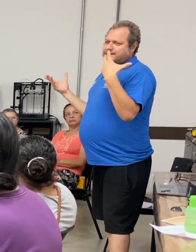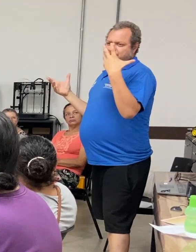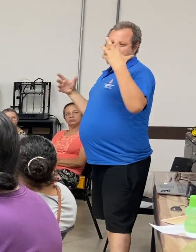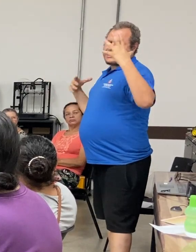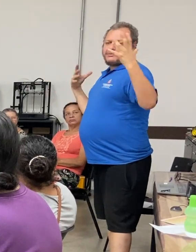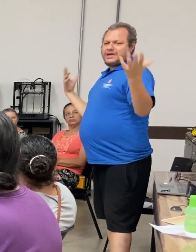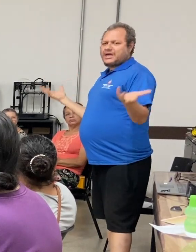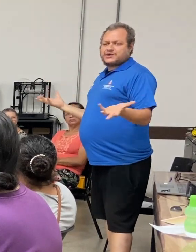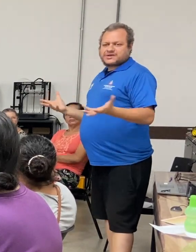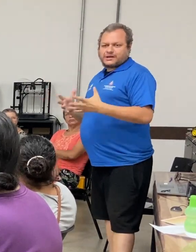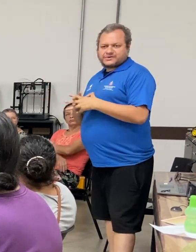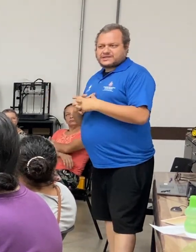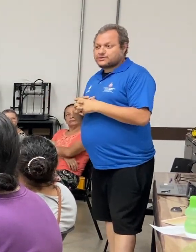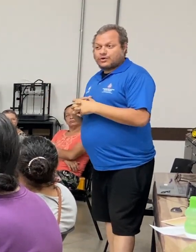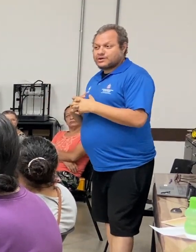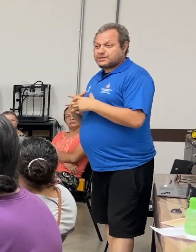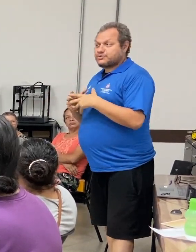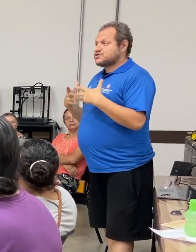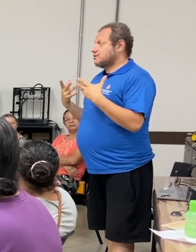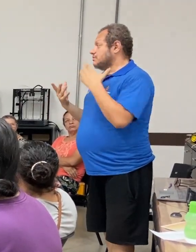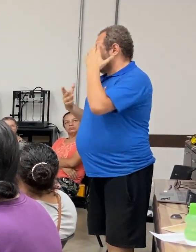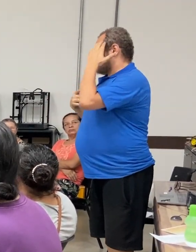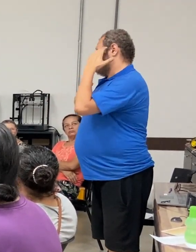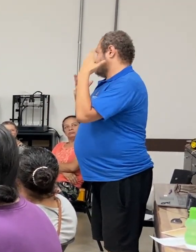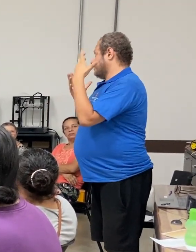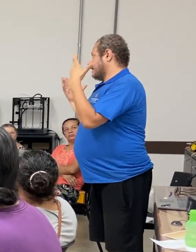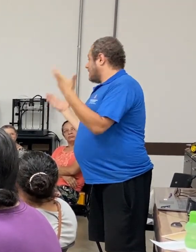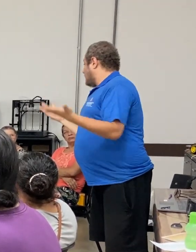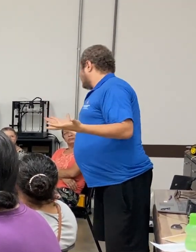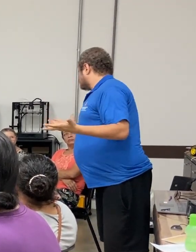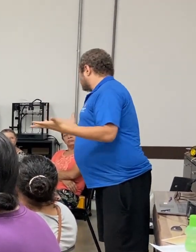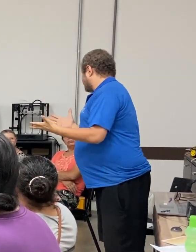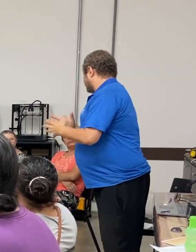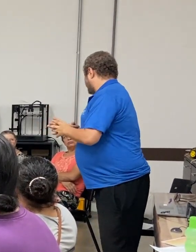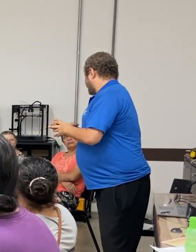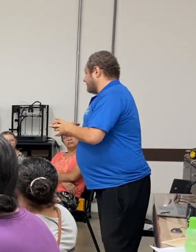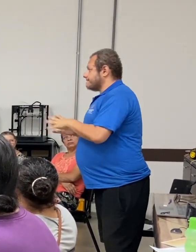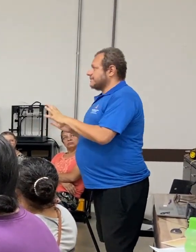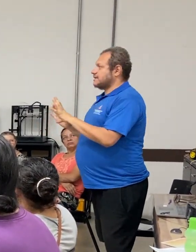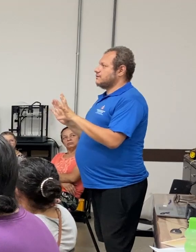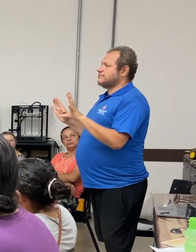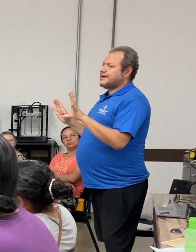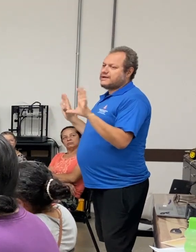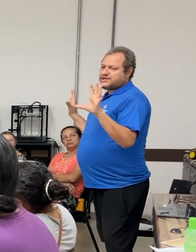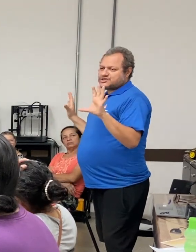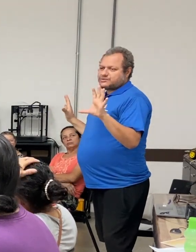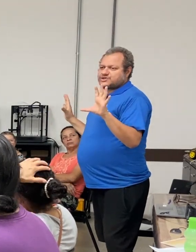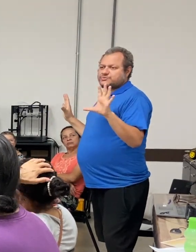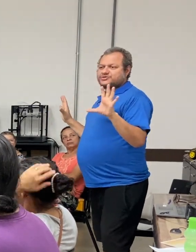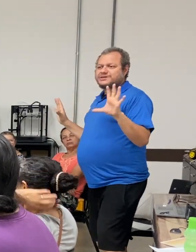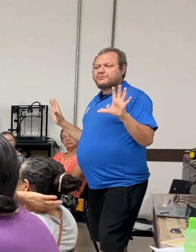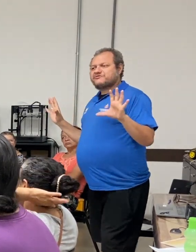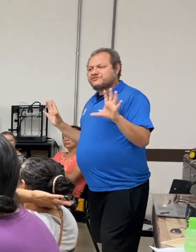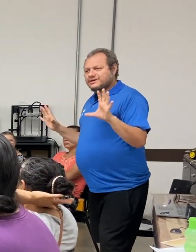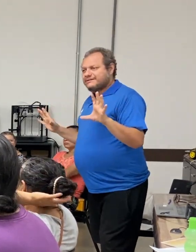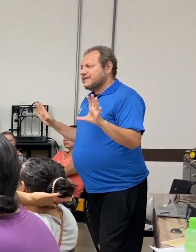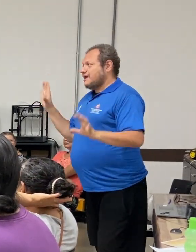os sacramentos, aquela coisa toda, não podiam confessar pecados e por aí vai. Então, a igreja, durante muito tempo, via